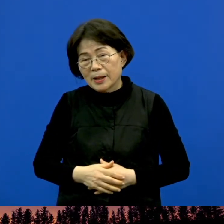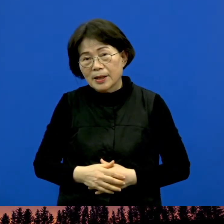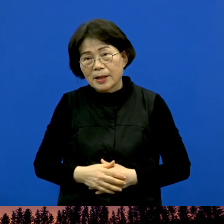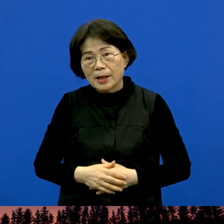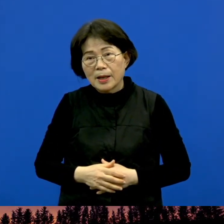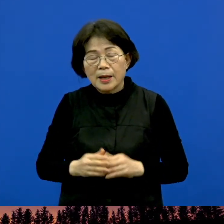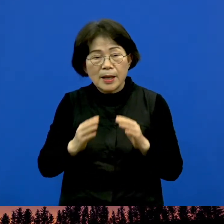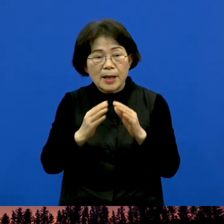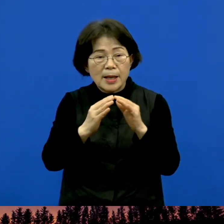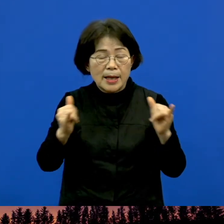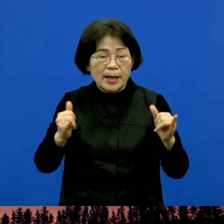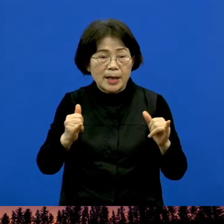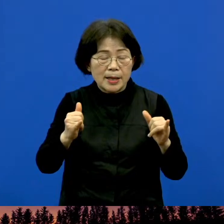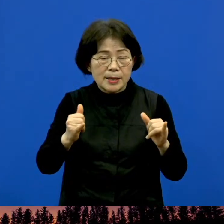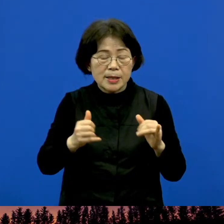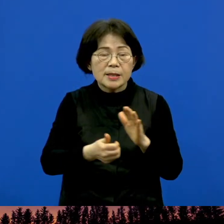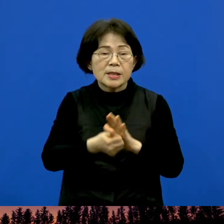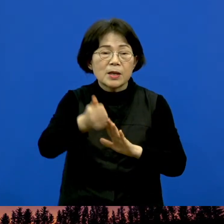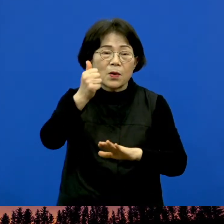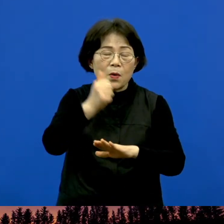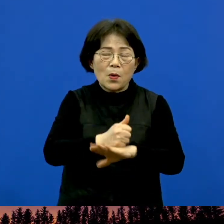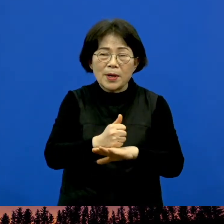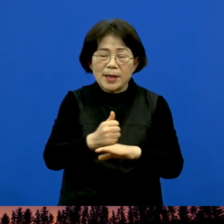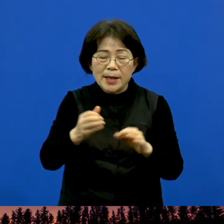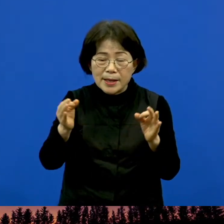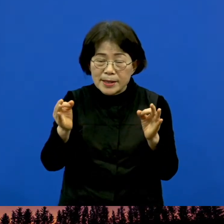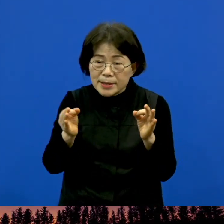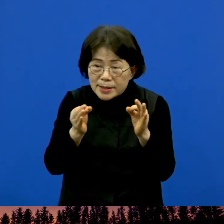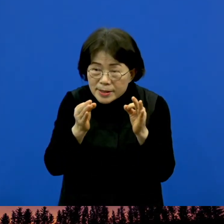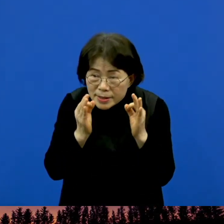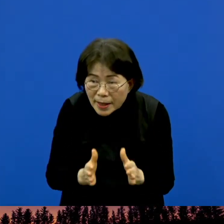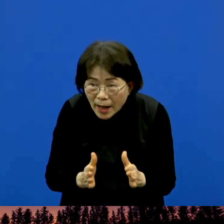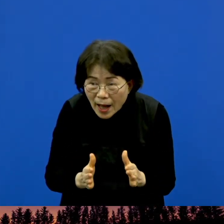그리고 인간적인 성공은 짧습니다. 한때요, 한때.